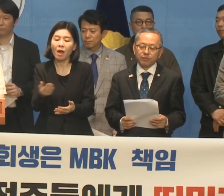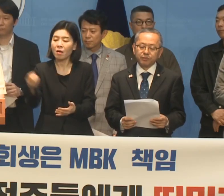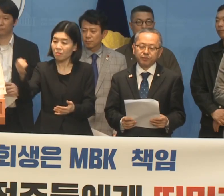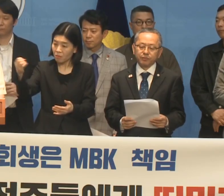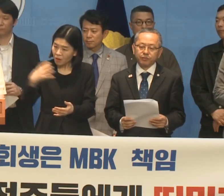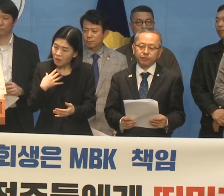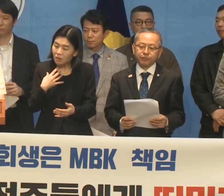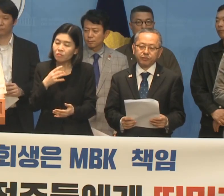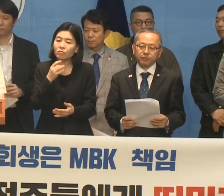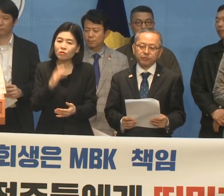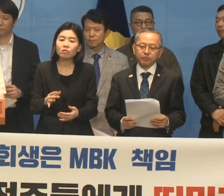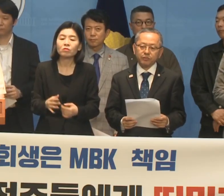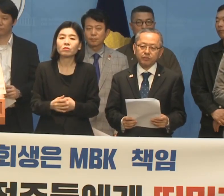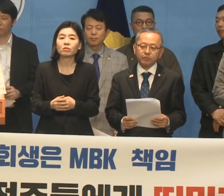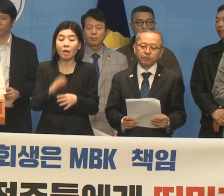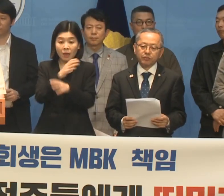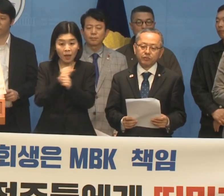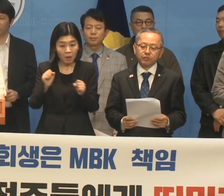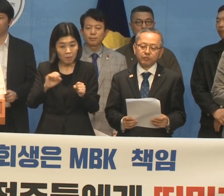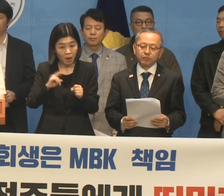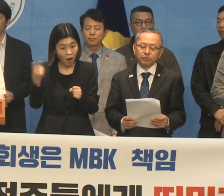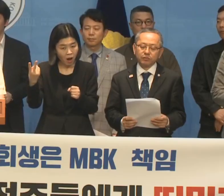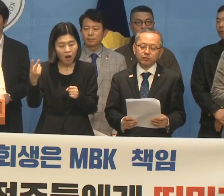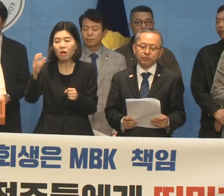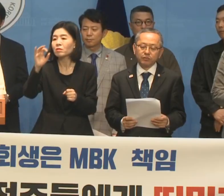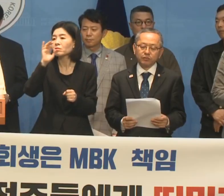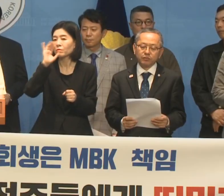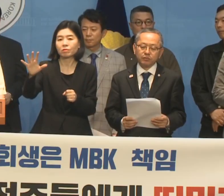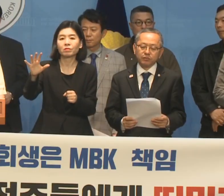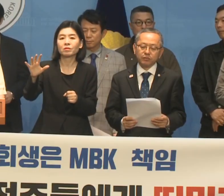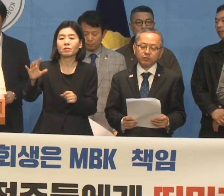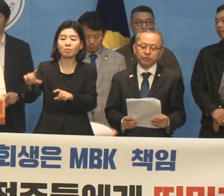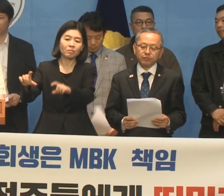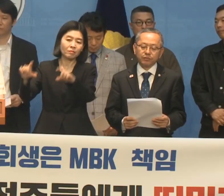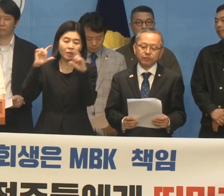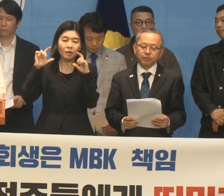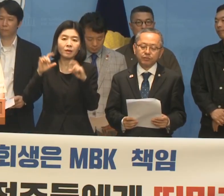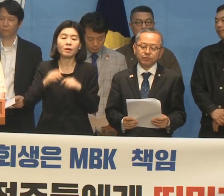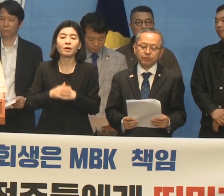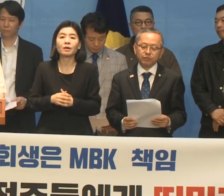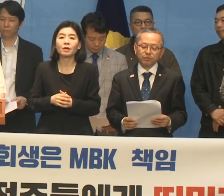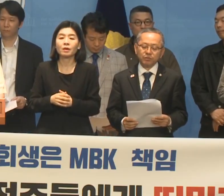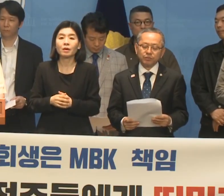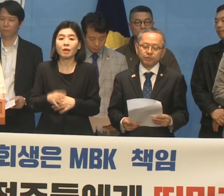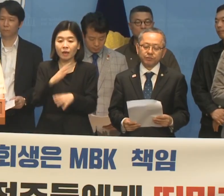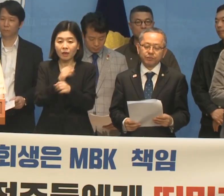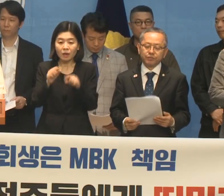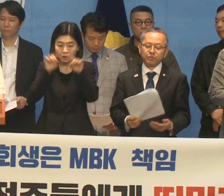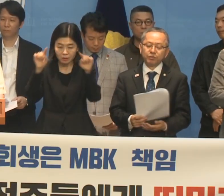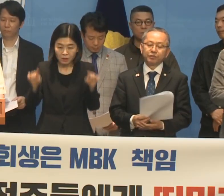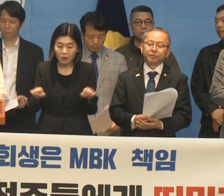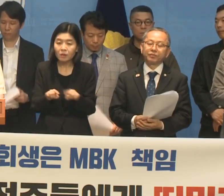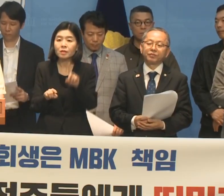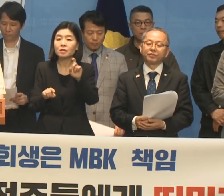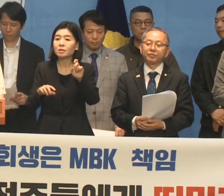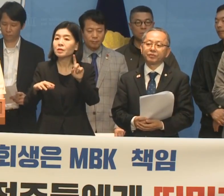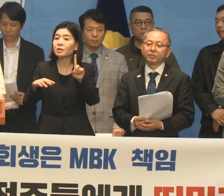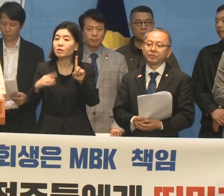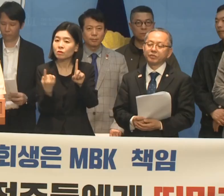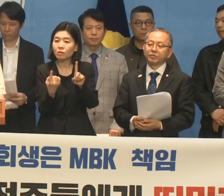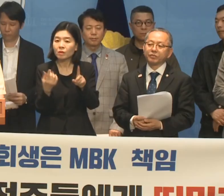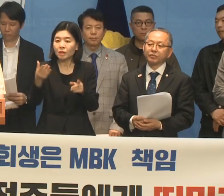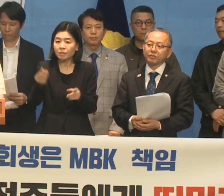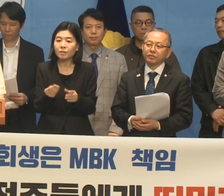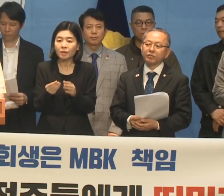답변만을 받았으며 계약 변경은 불가능하다는 일방적인 통보를 받았습니다. 계약서 제11조에는